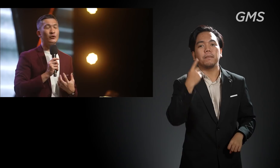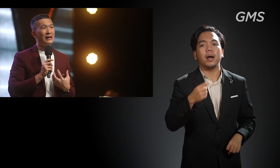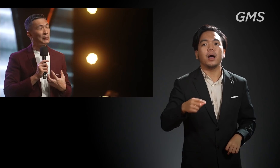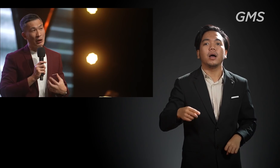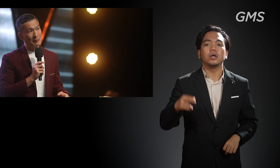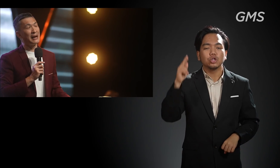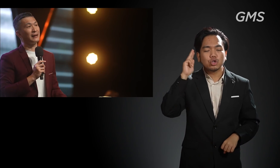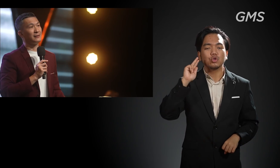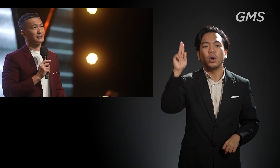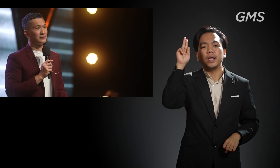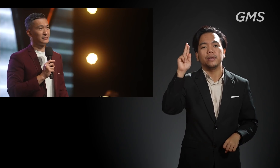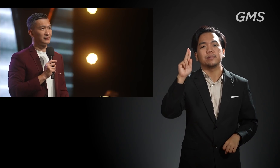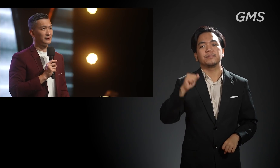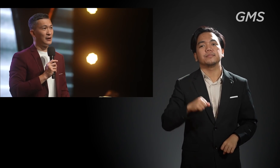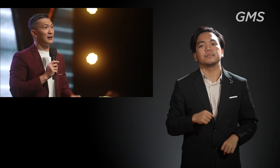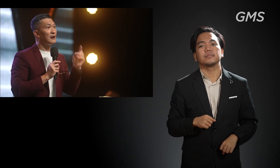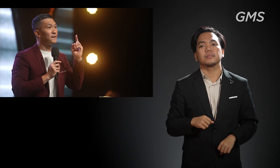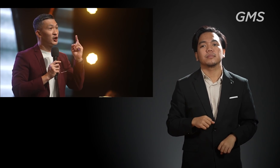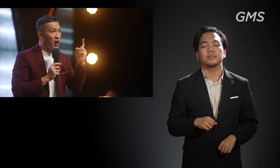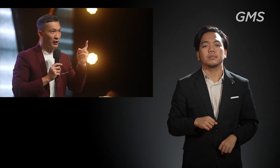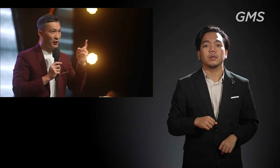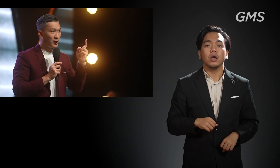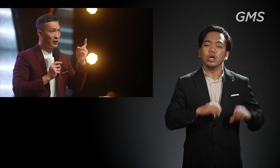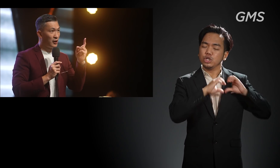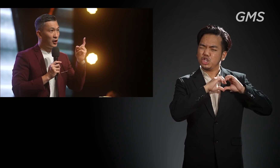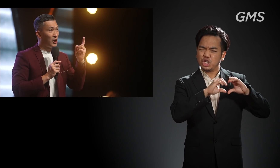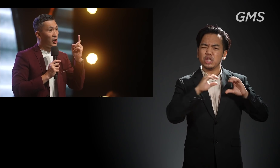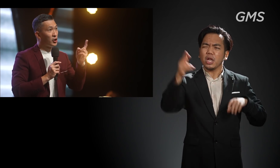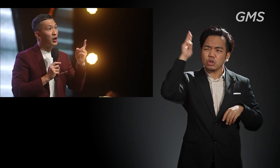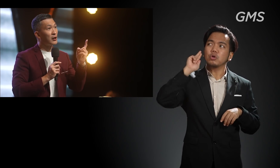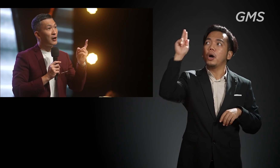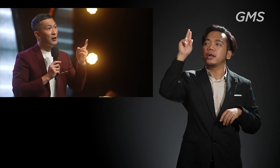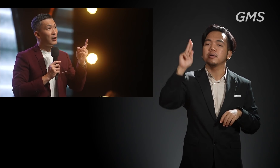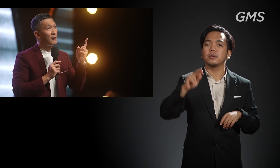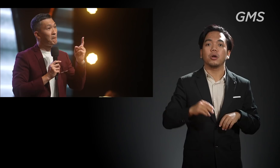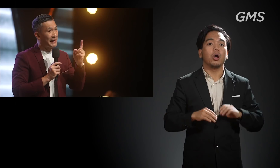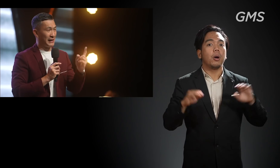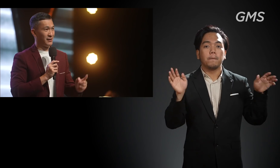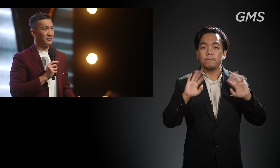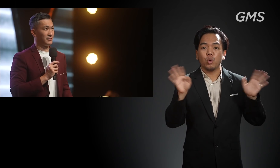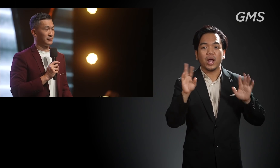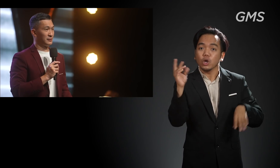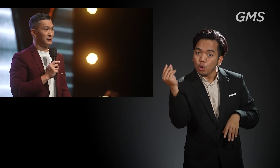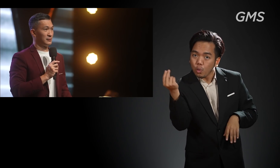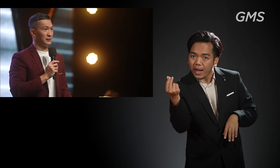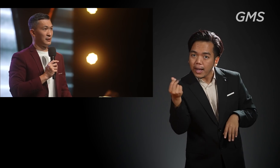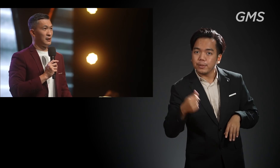Prioritas itu jangan terbolak-balik. Love God, not money.